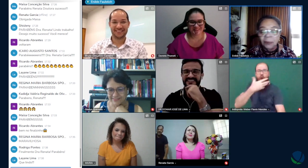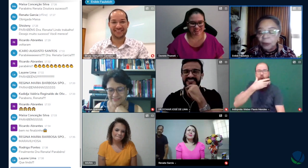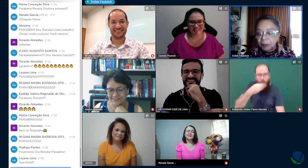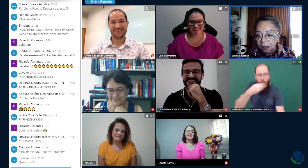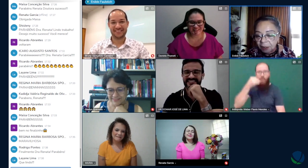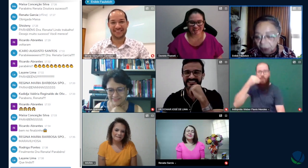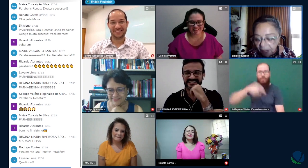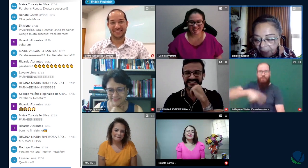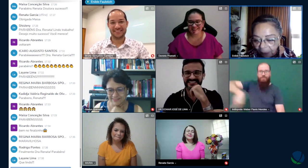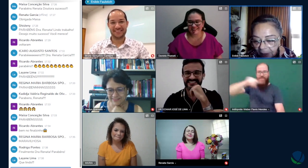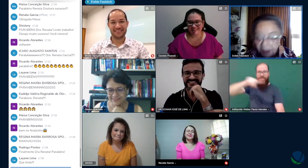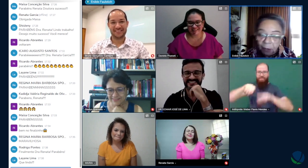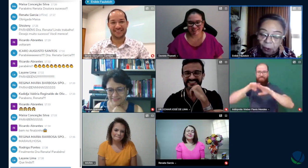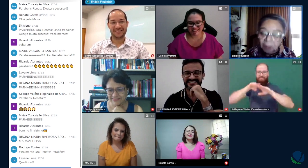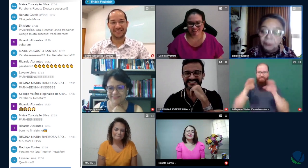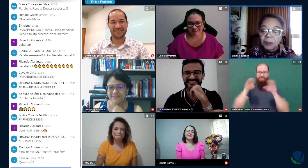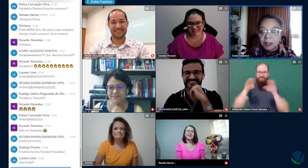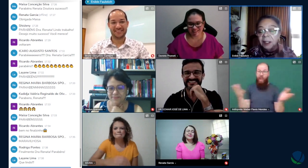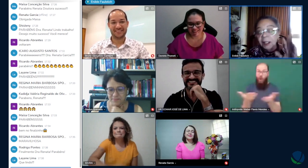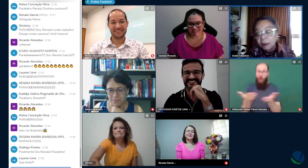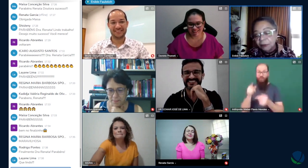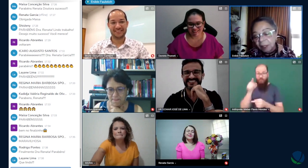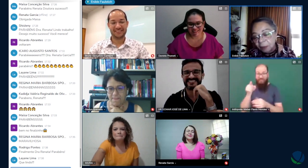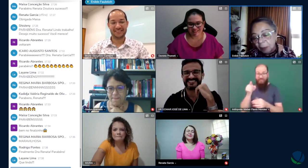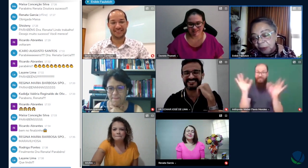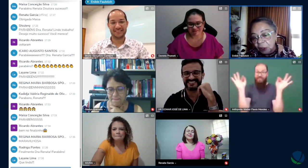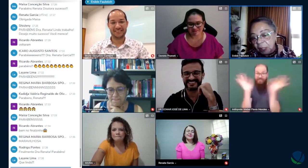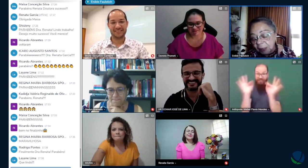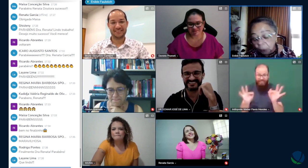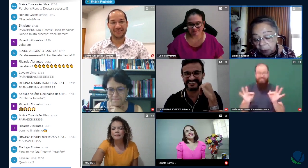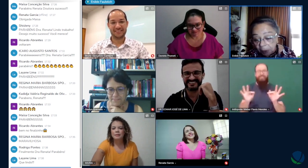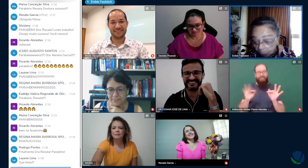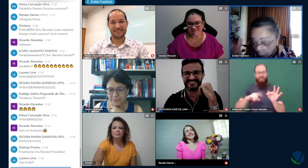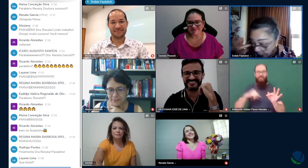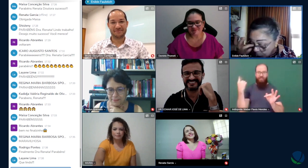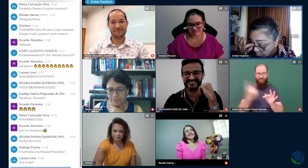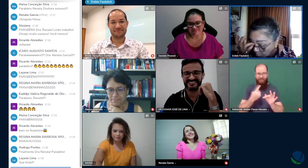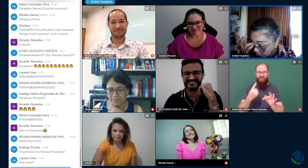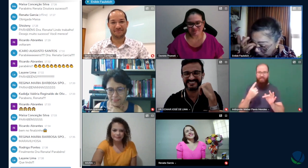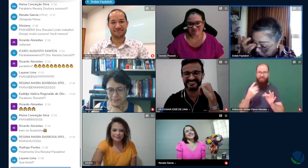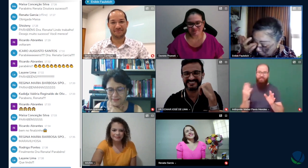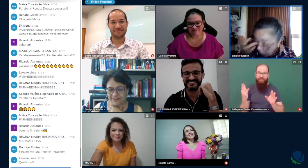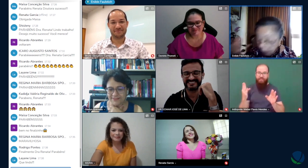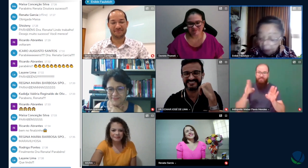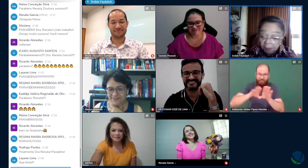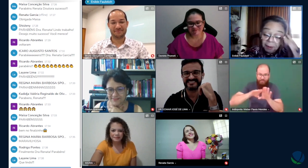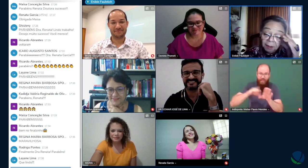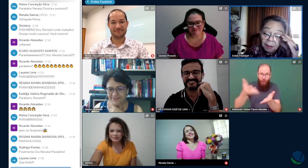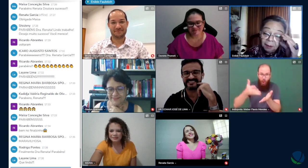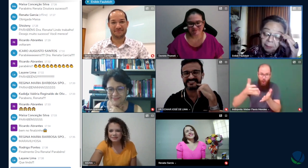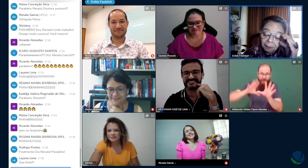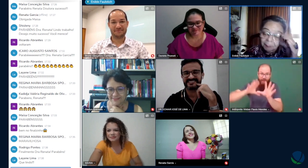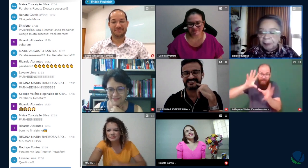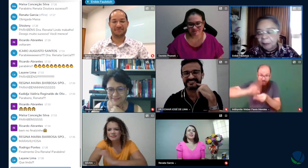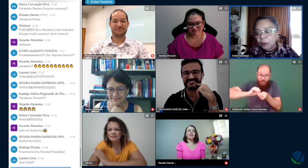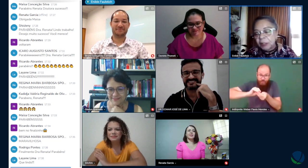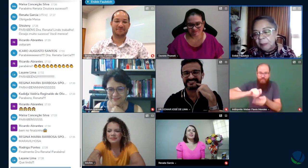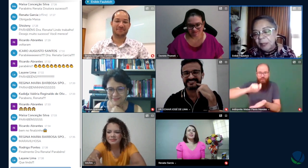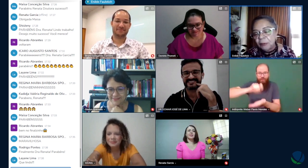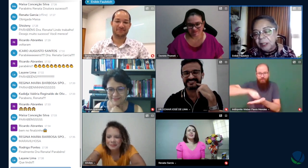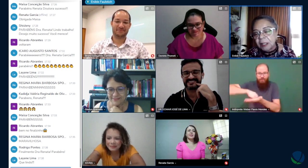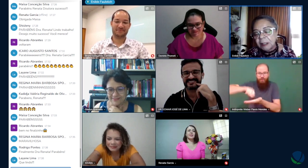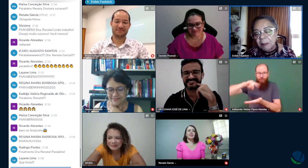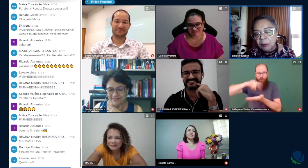E que você está feliz. E agora você vamos fechar todos os documentos e para